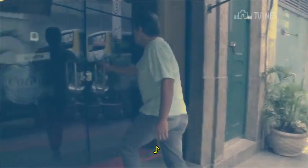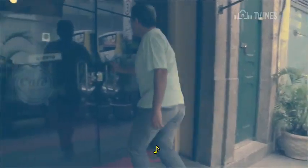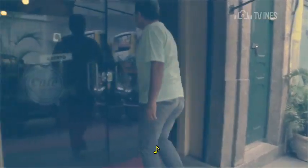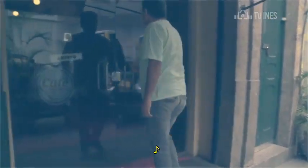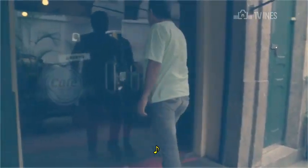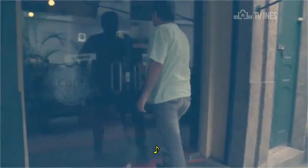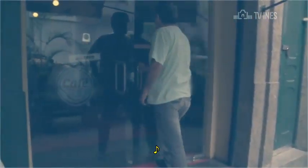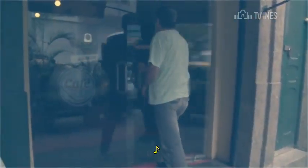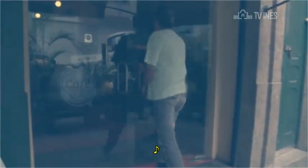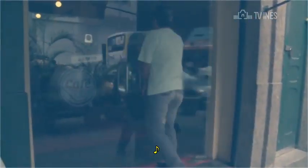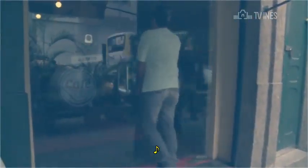aí